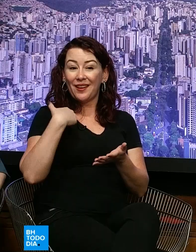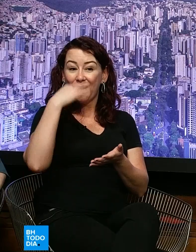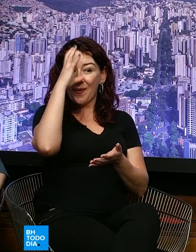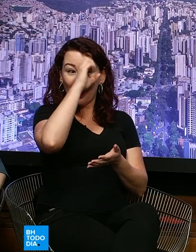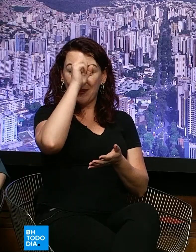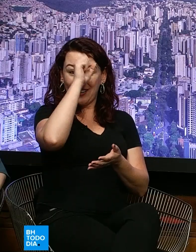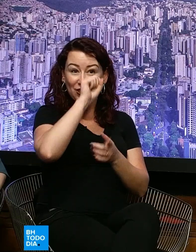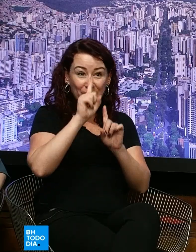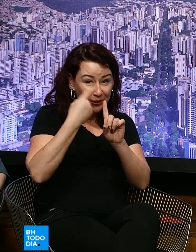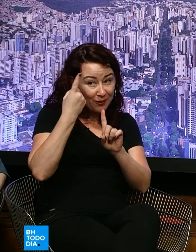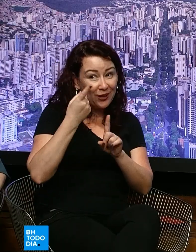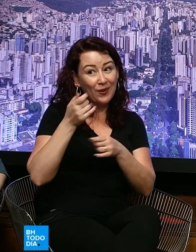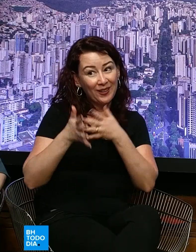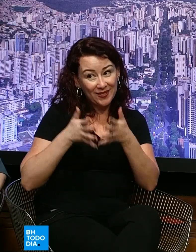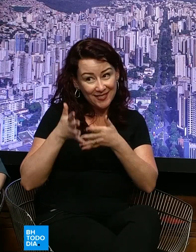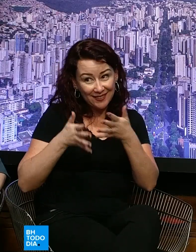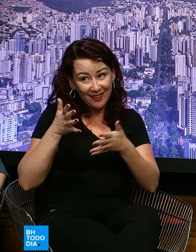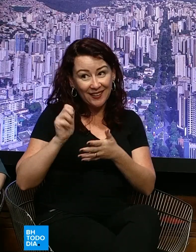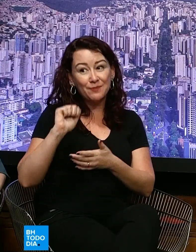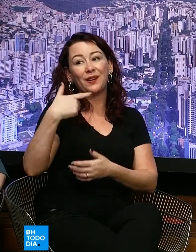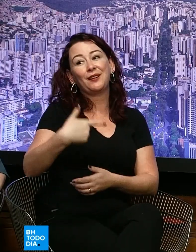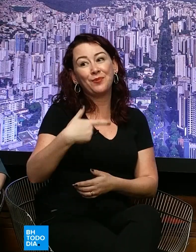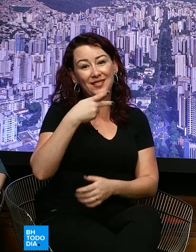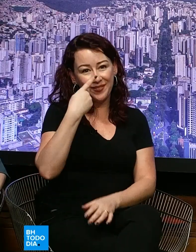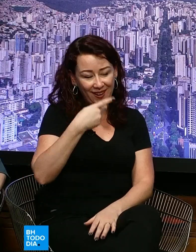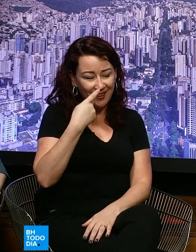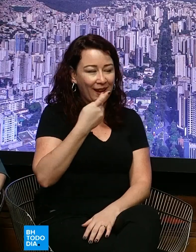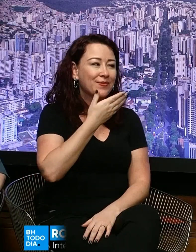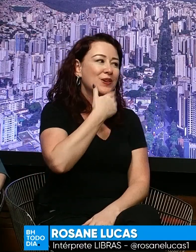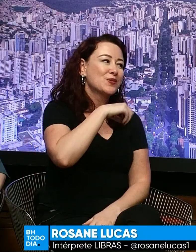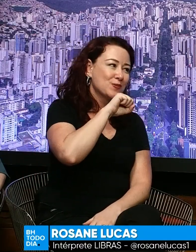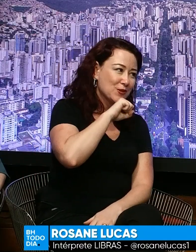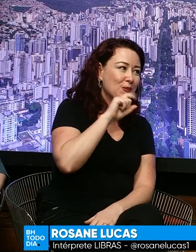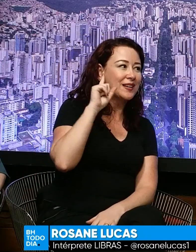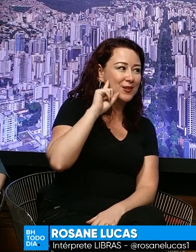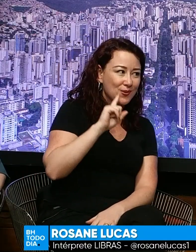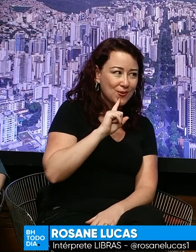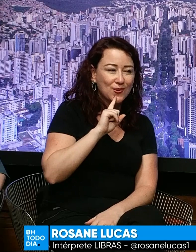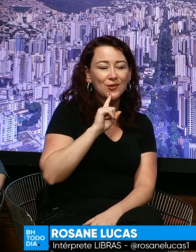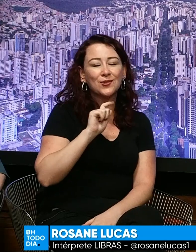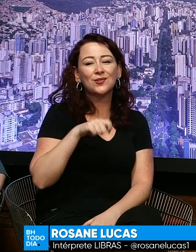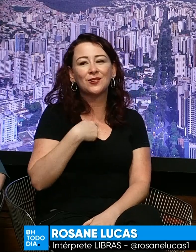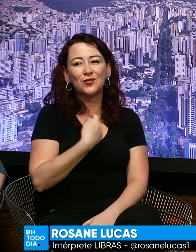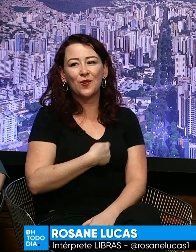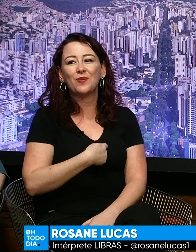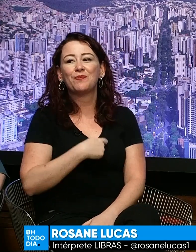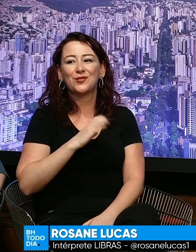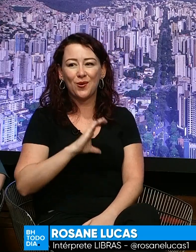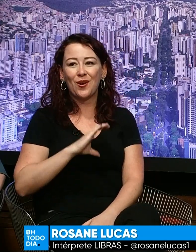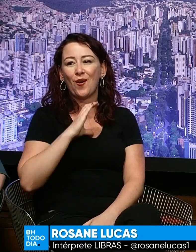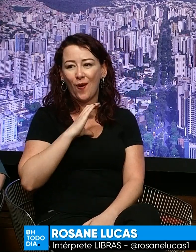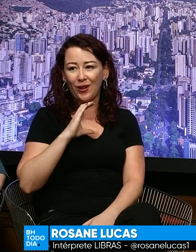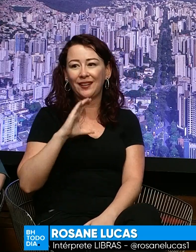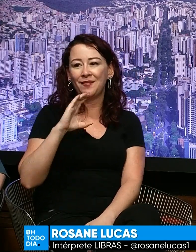eu aprendi primeiro a língua de sinais pra depois a falar. Os meus pais são surdos, eu sou uma pessoa CODA,